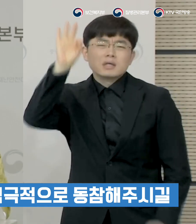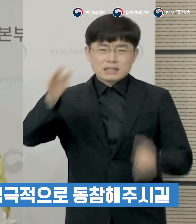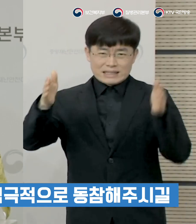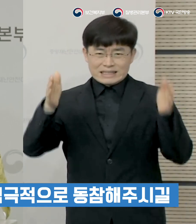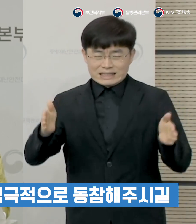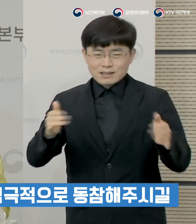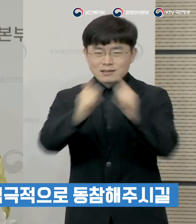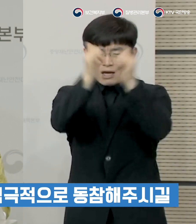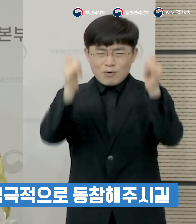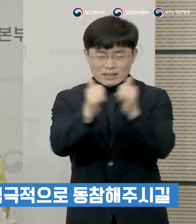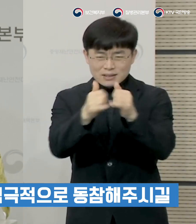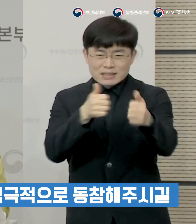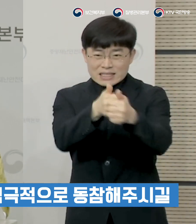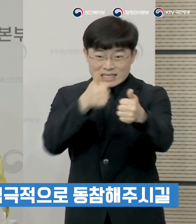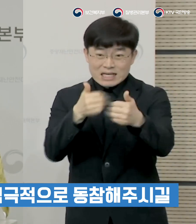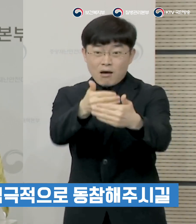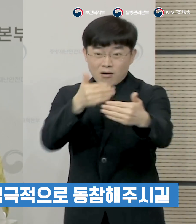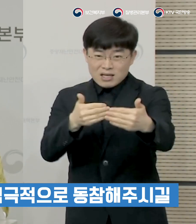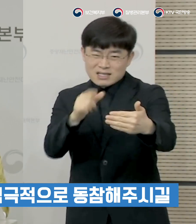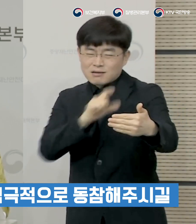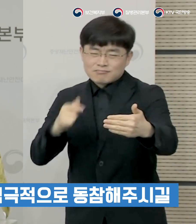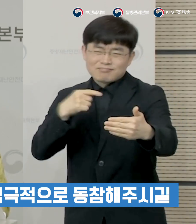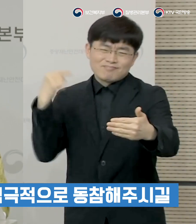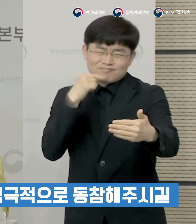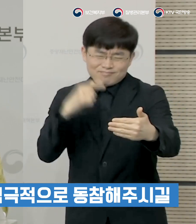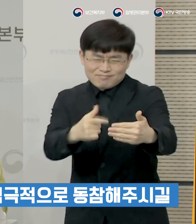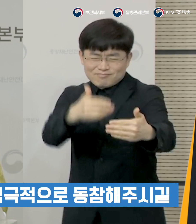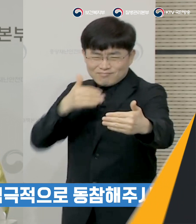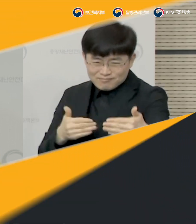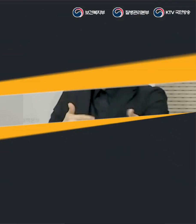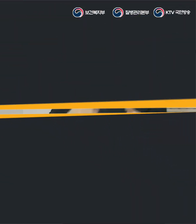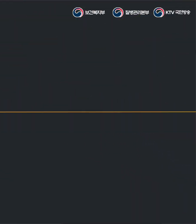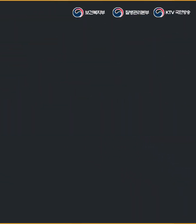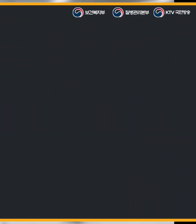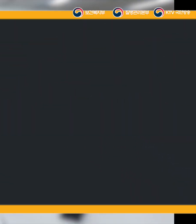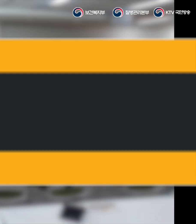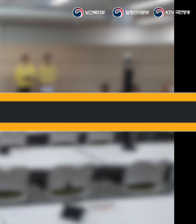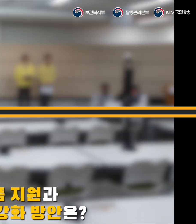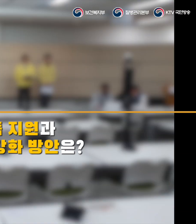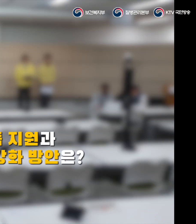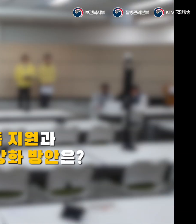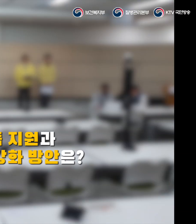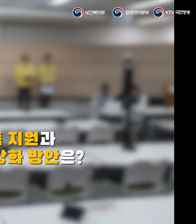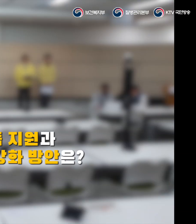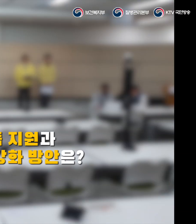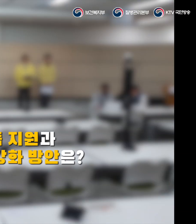사회적 거리두기 실천에 적극적으로 협조해 주시기 바랍니다.